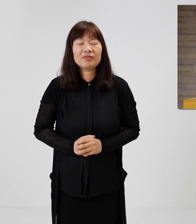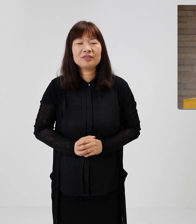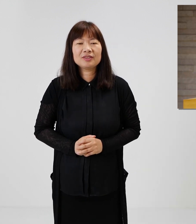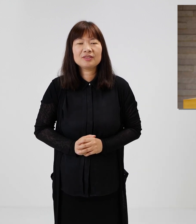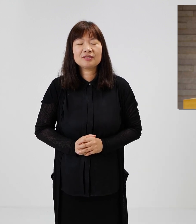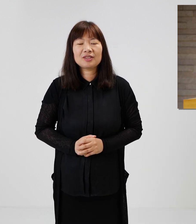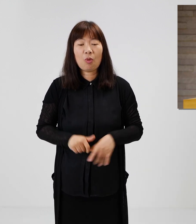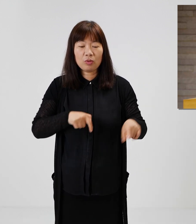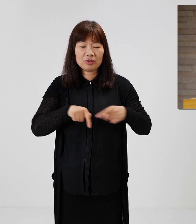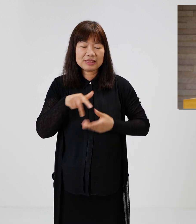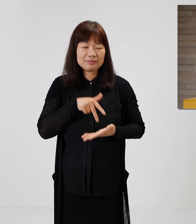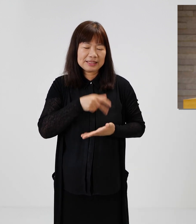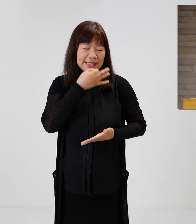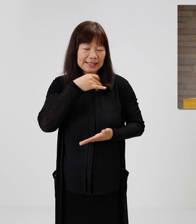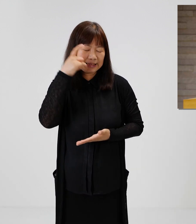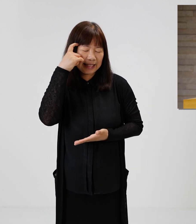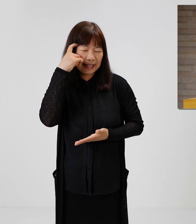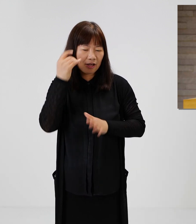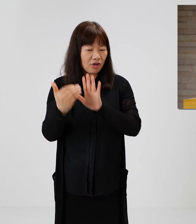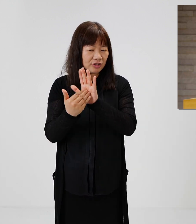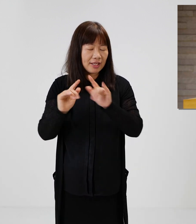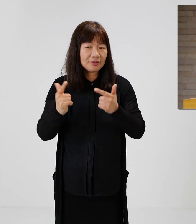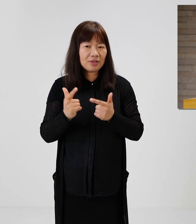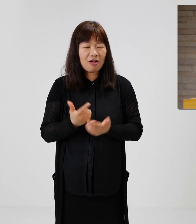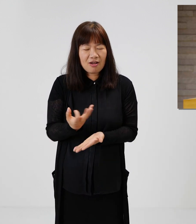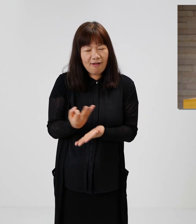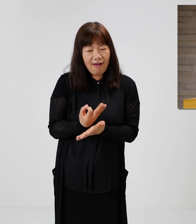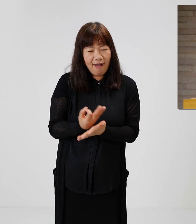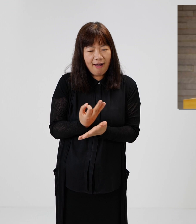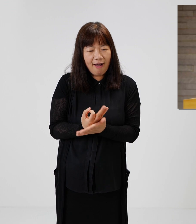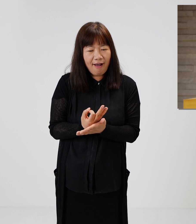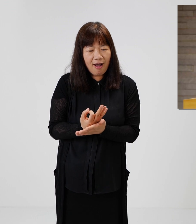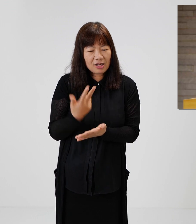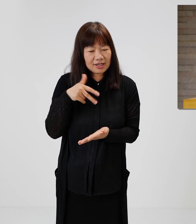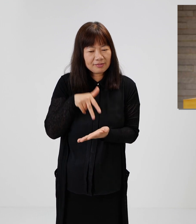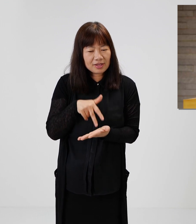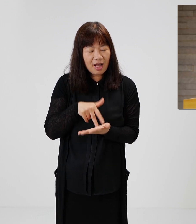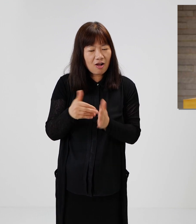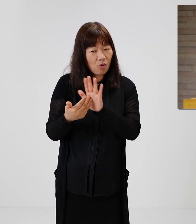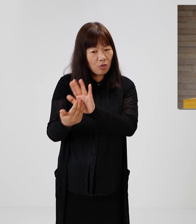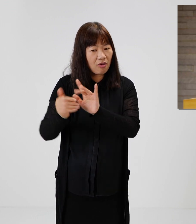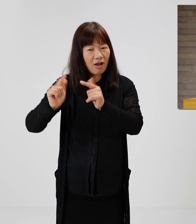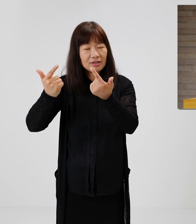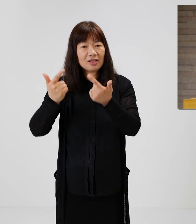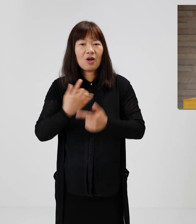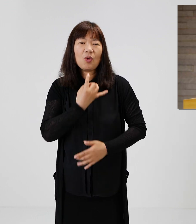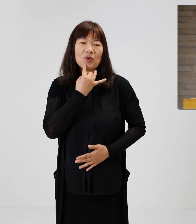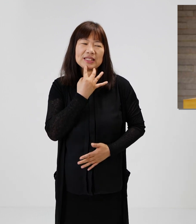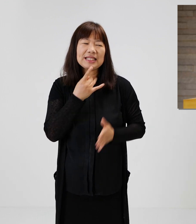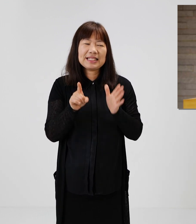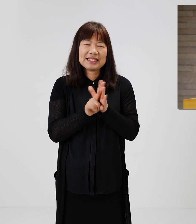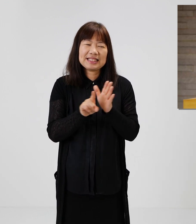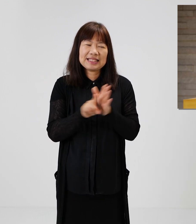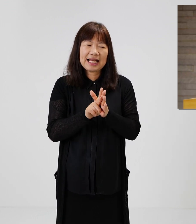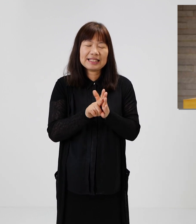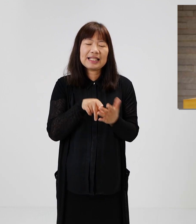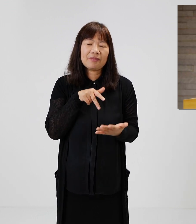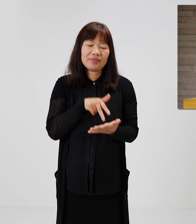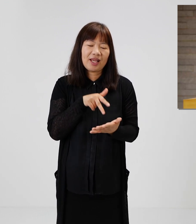정치적인 거절도 아니고 경제적인 실리가 걸린 거절이 아니에요. 오로지 신앙적